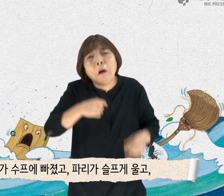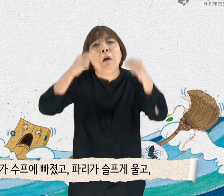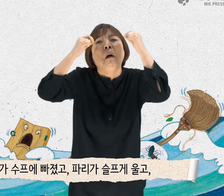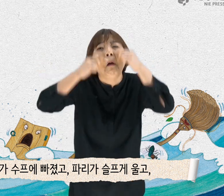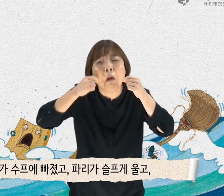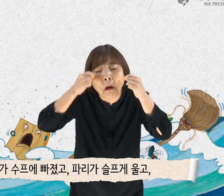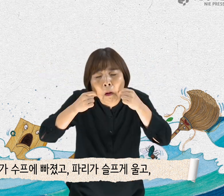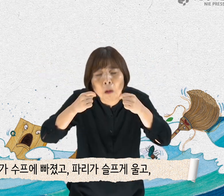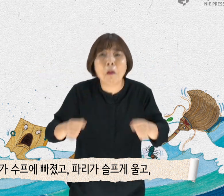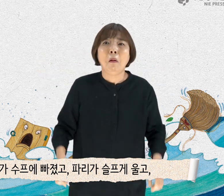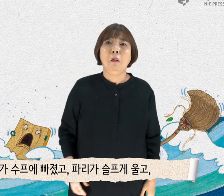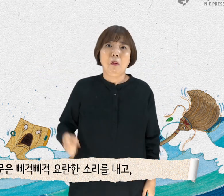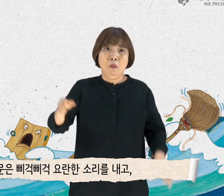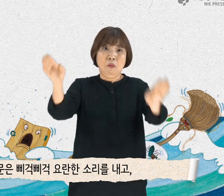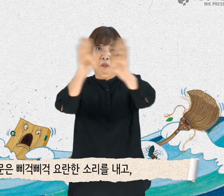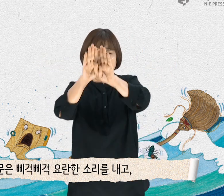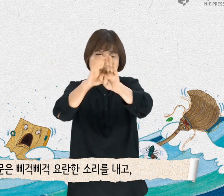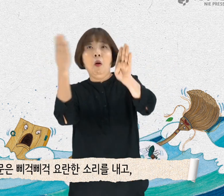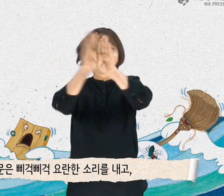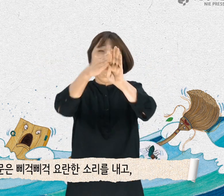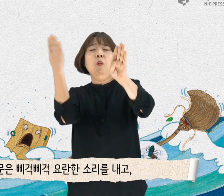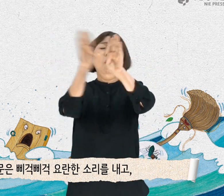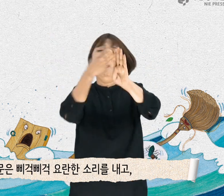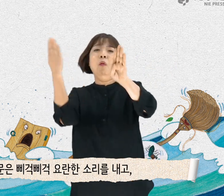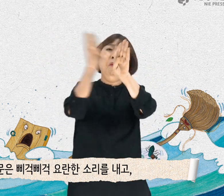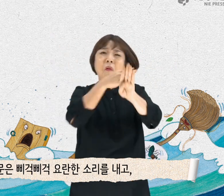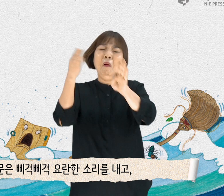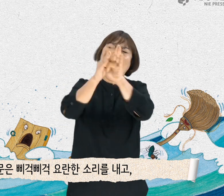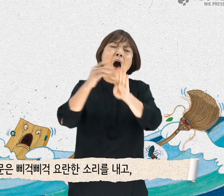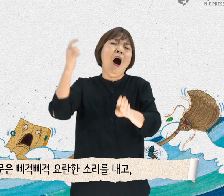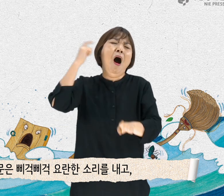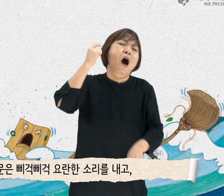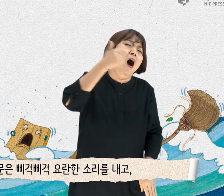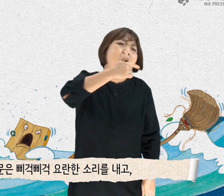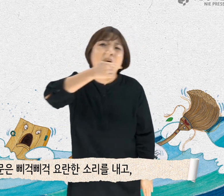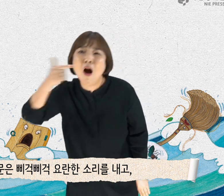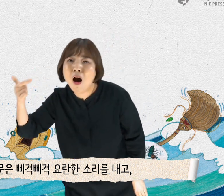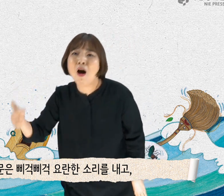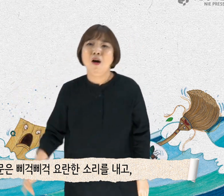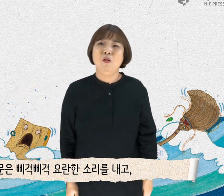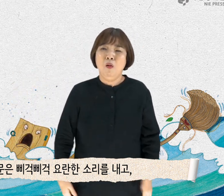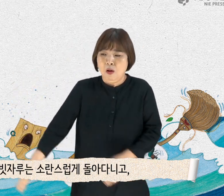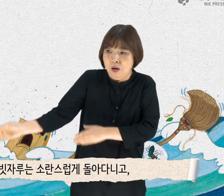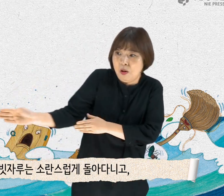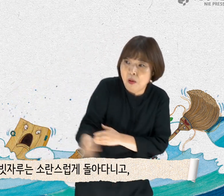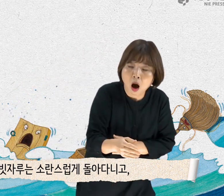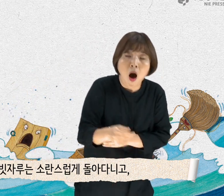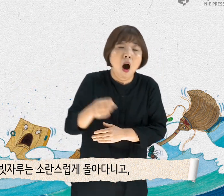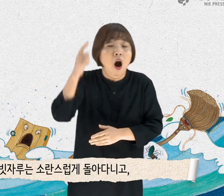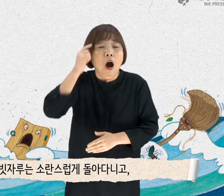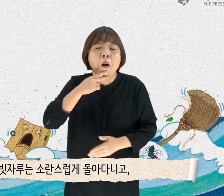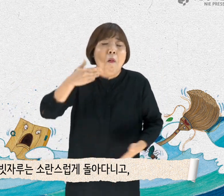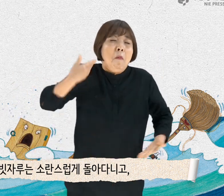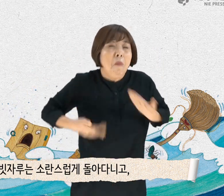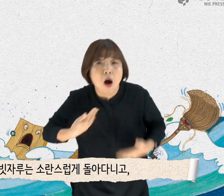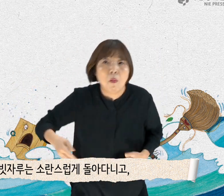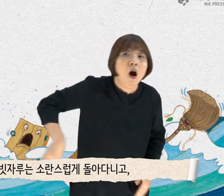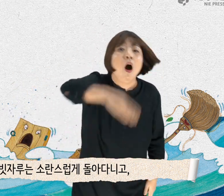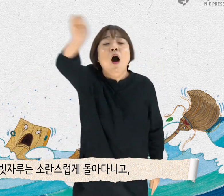문은 삐걱삐걱 요란한 소리를 내고 빗자루는